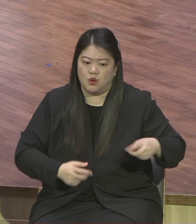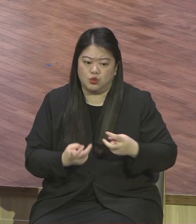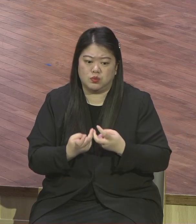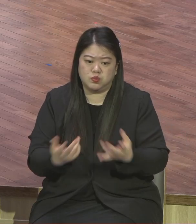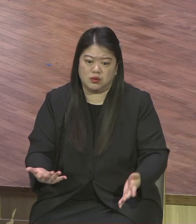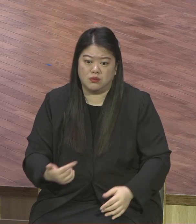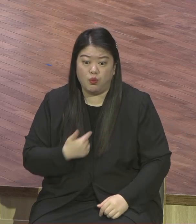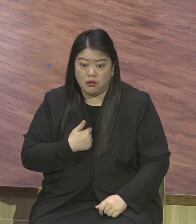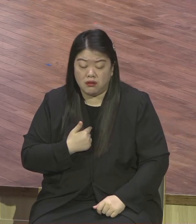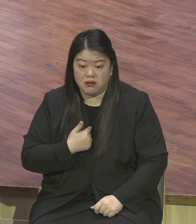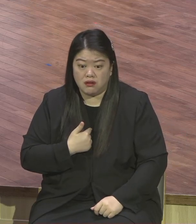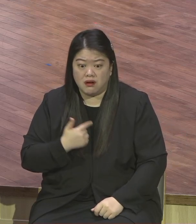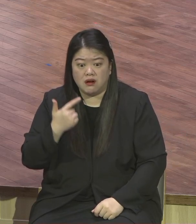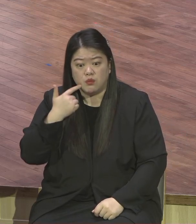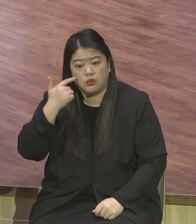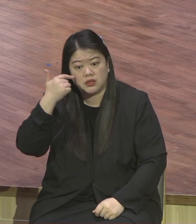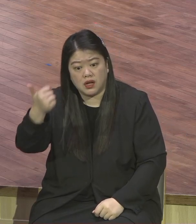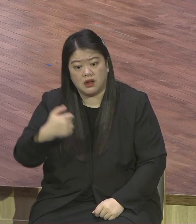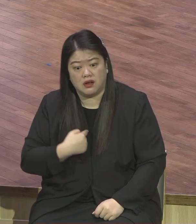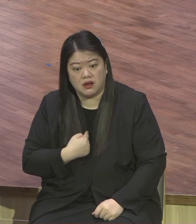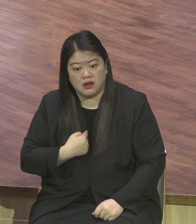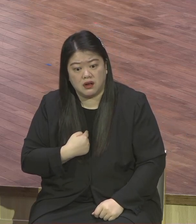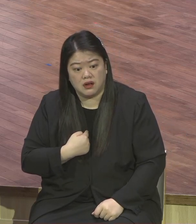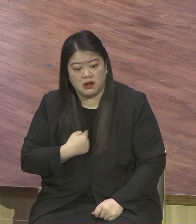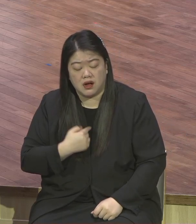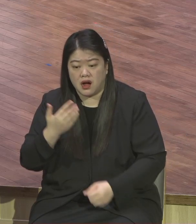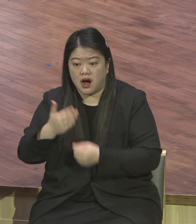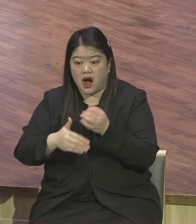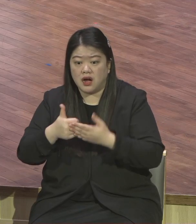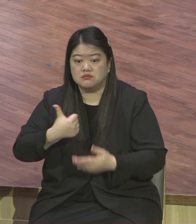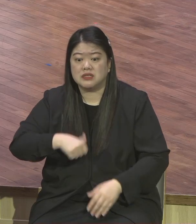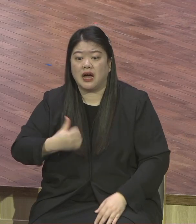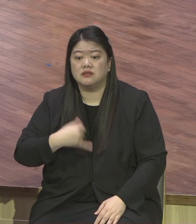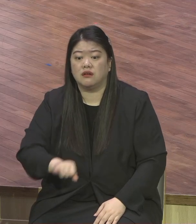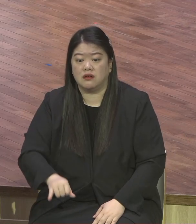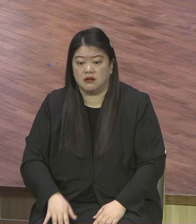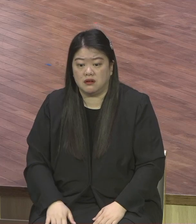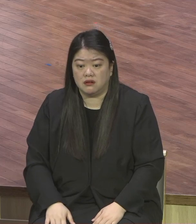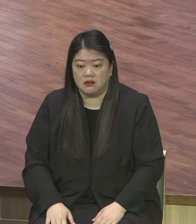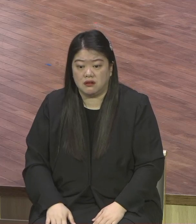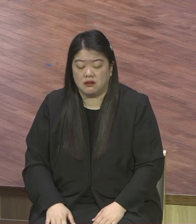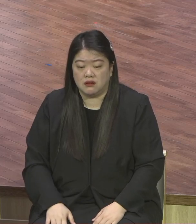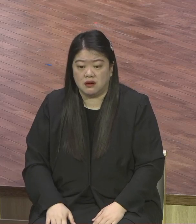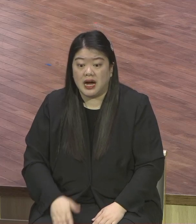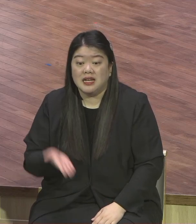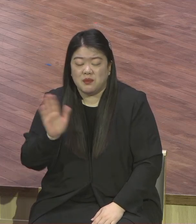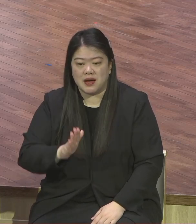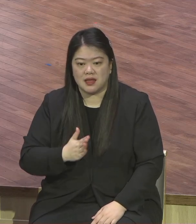왜? 영혼 살려야 되니까. 안 그러면 내가 해보면 죽어버리니까.